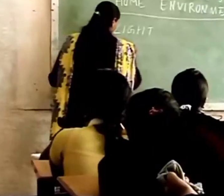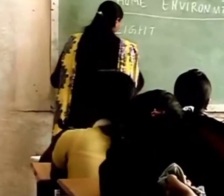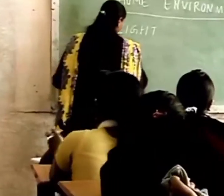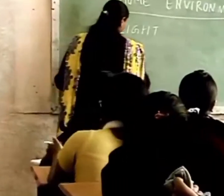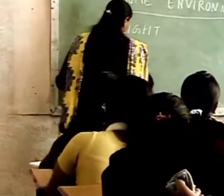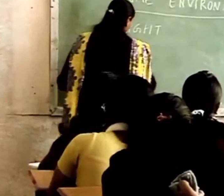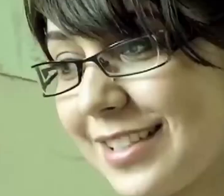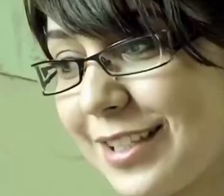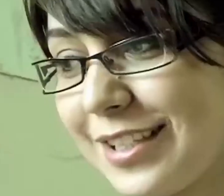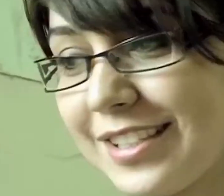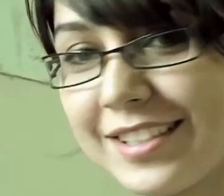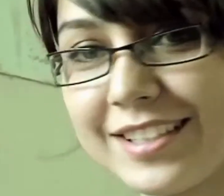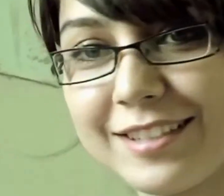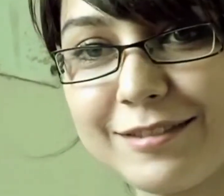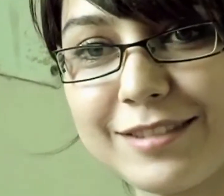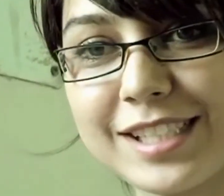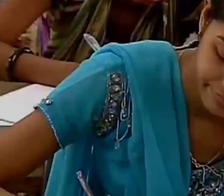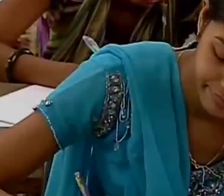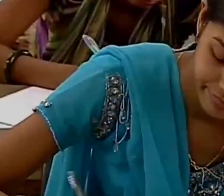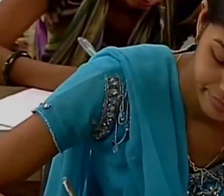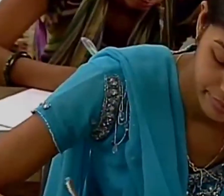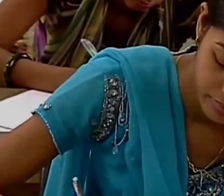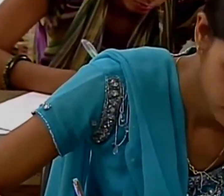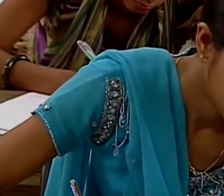शिक्षा परीक्षा का